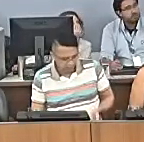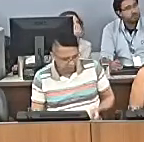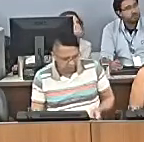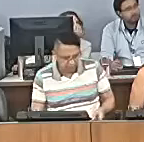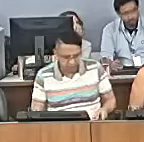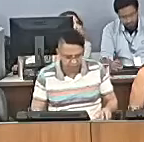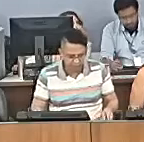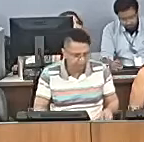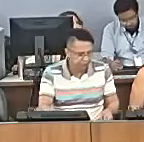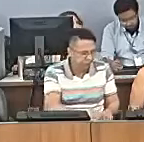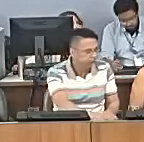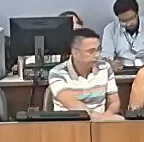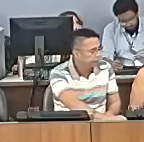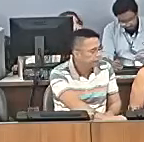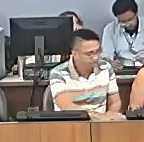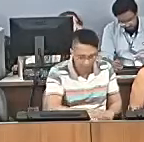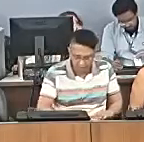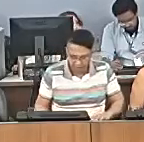ademar